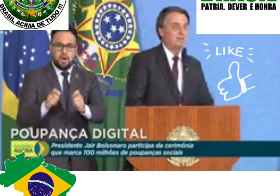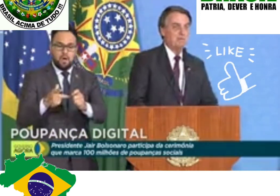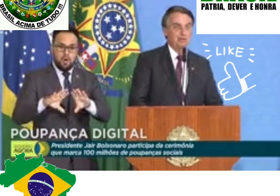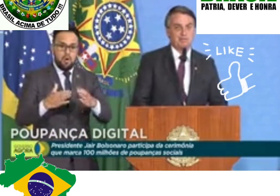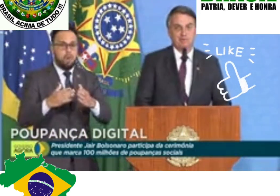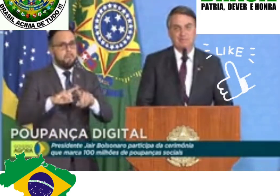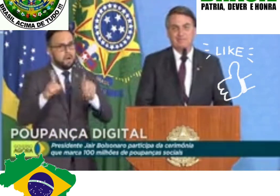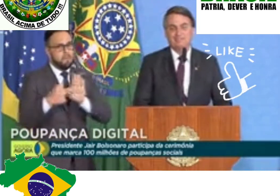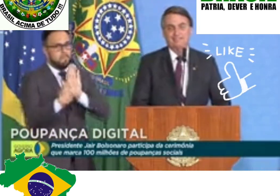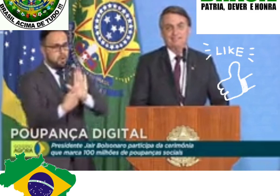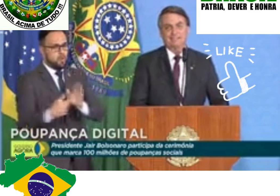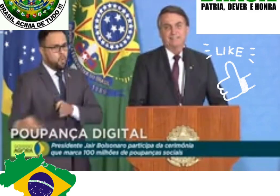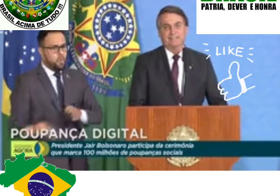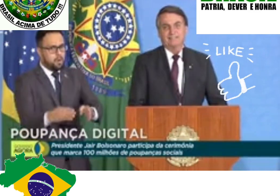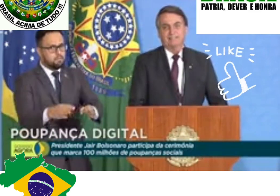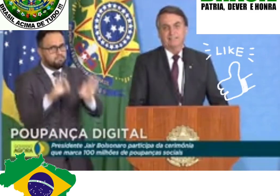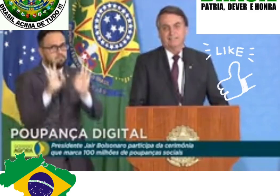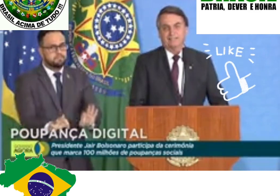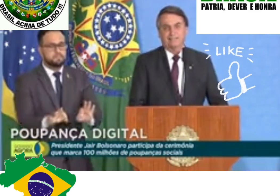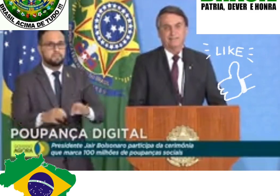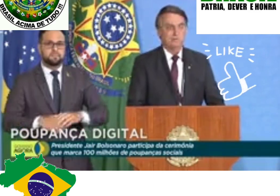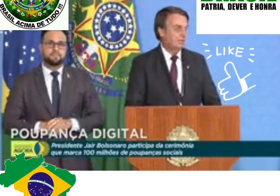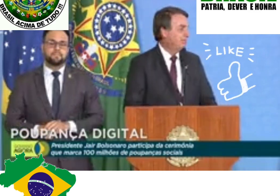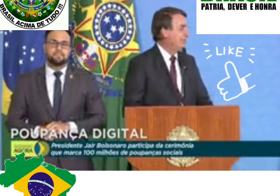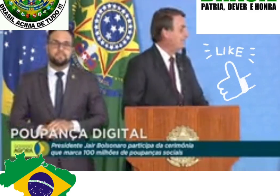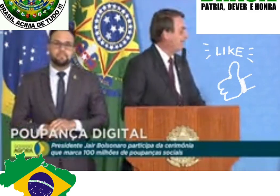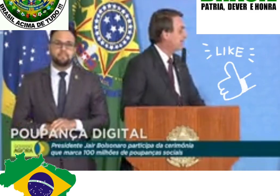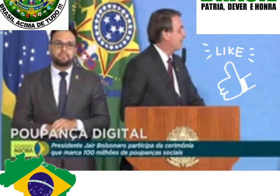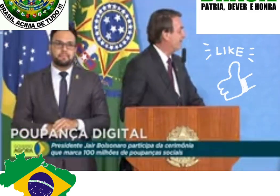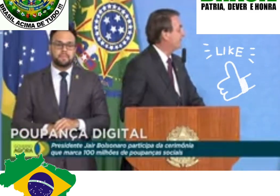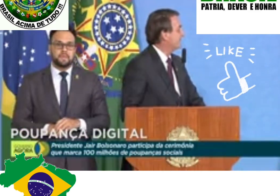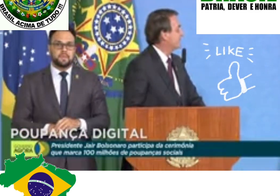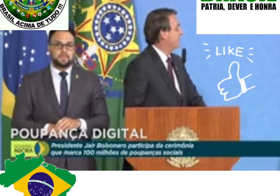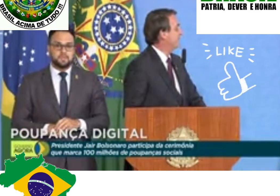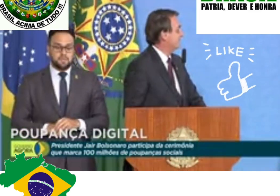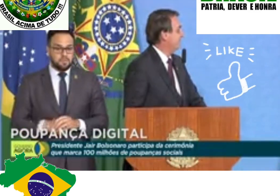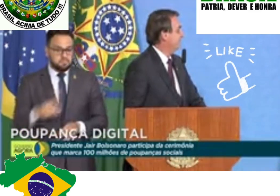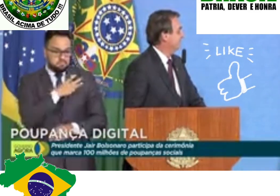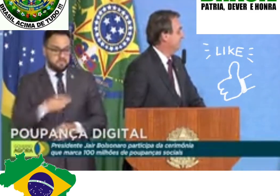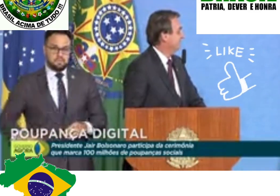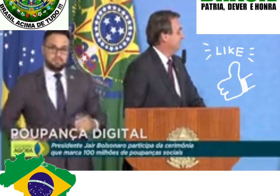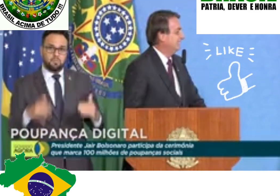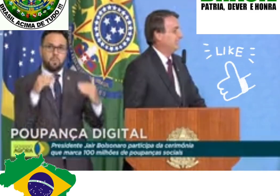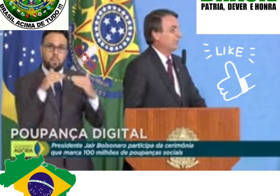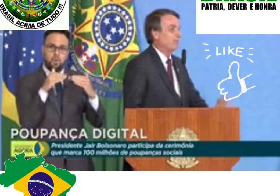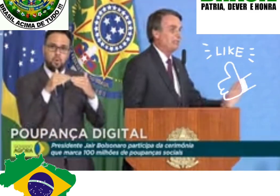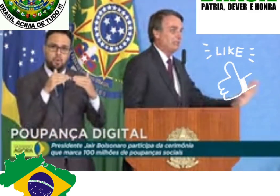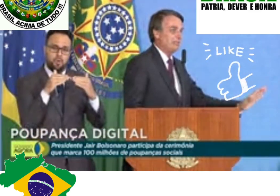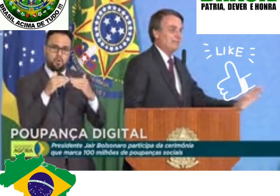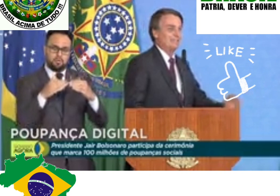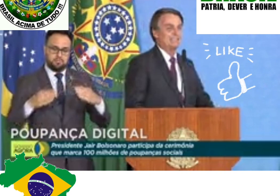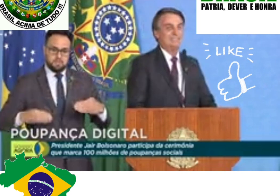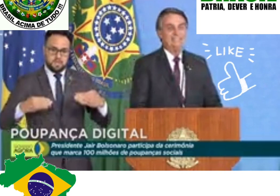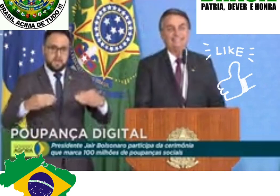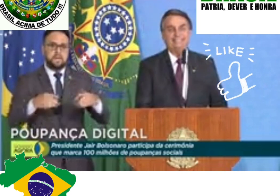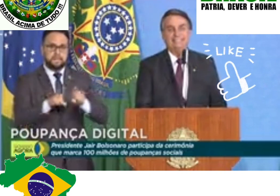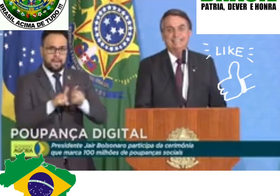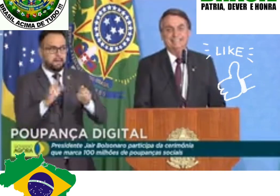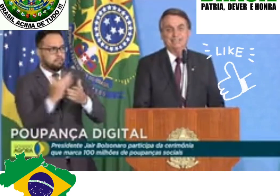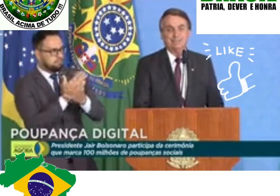mostrar-lhe o caminho do dever. E o nosso ministério se comporta dessa maneira. Tem muitos civis